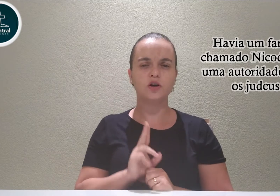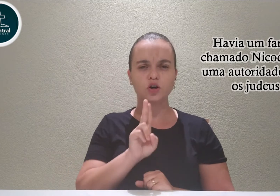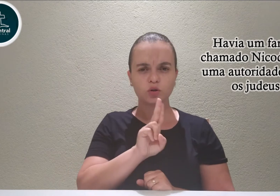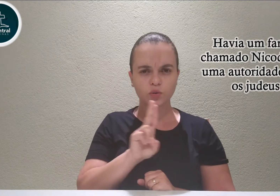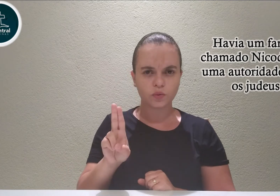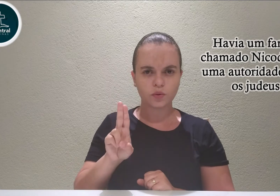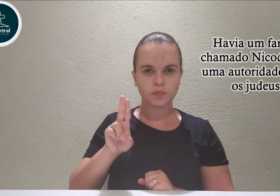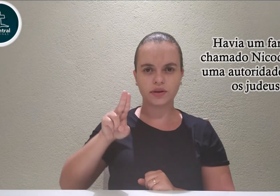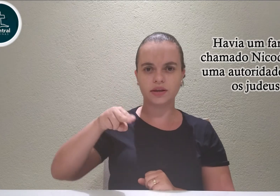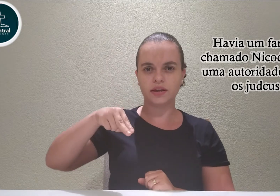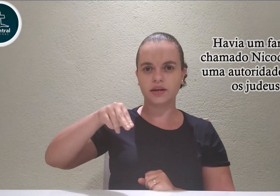Havia um fariseu